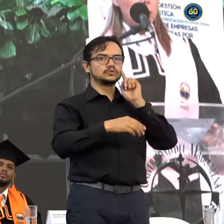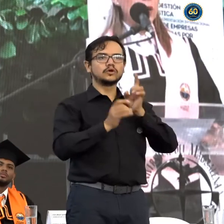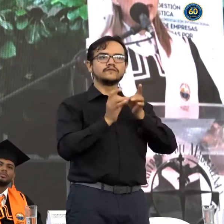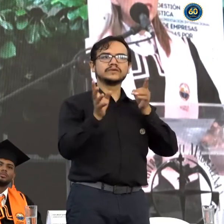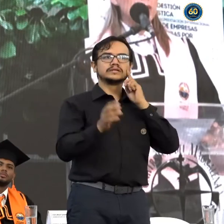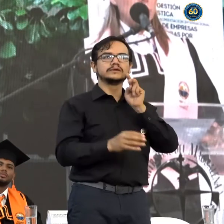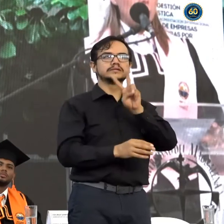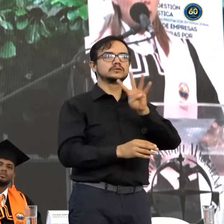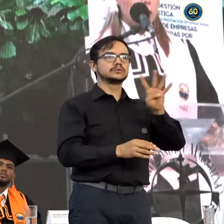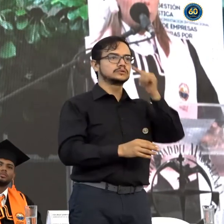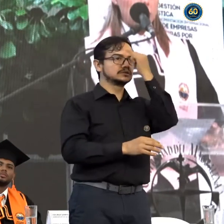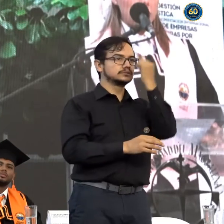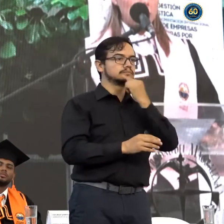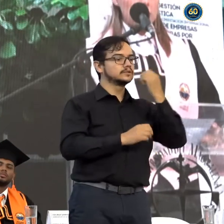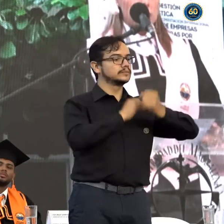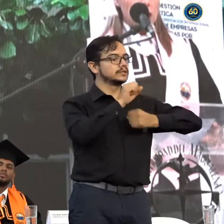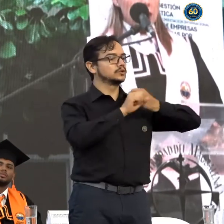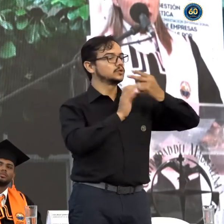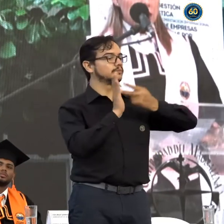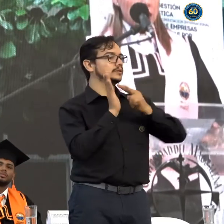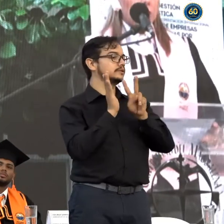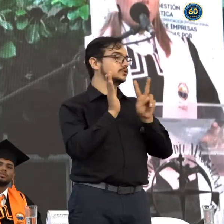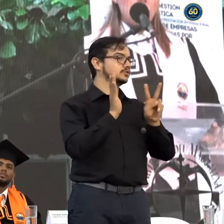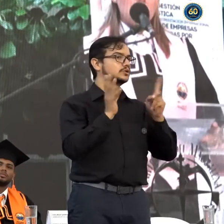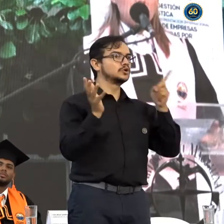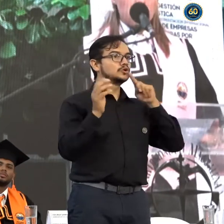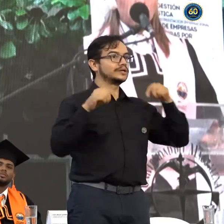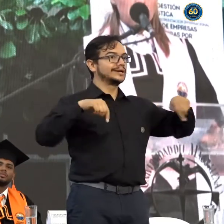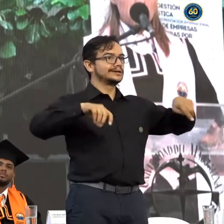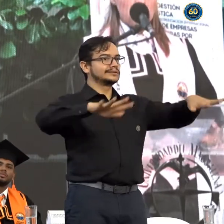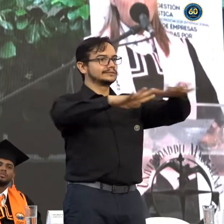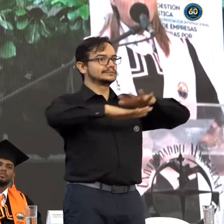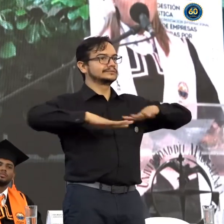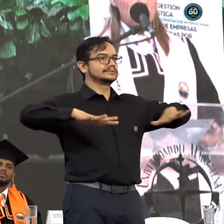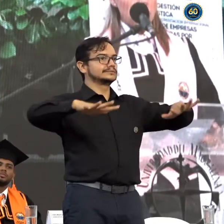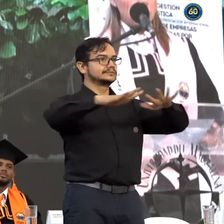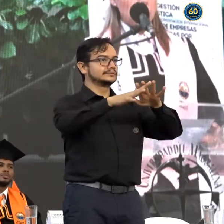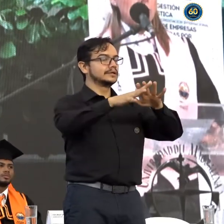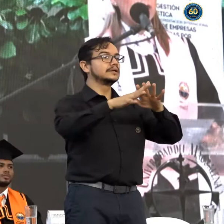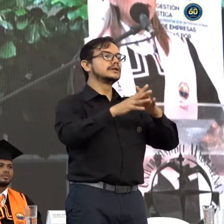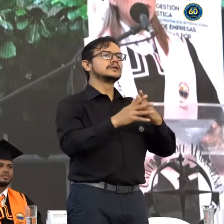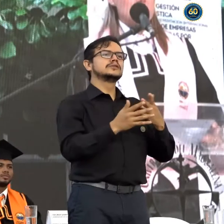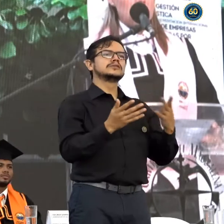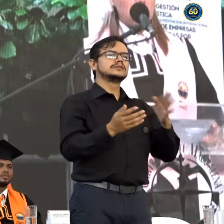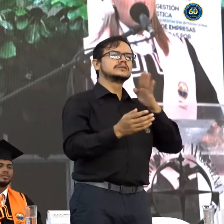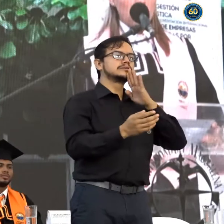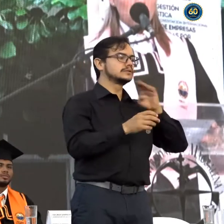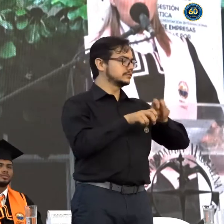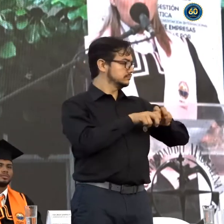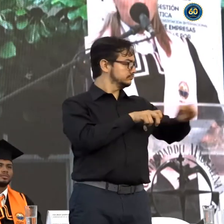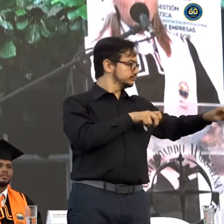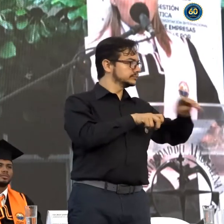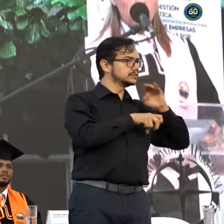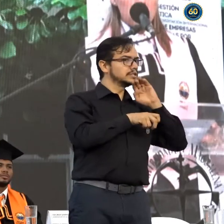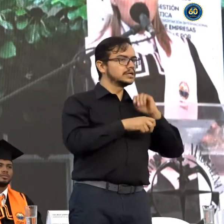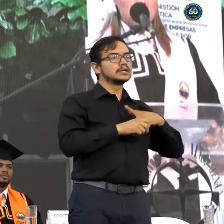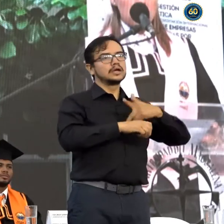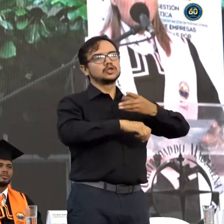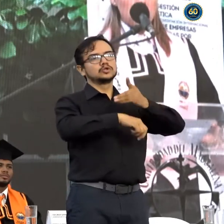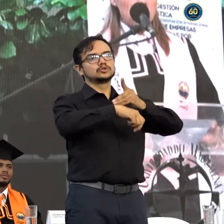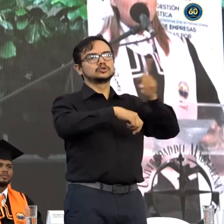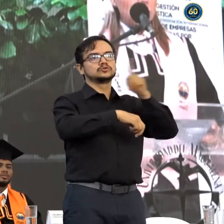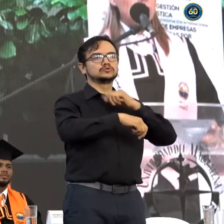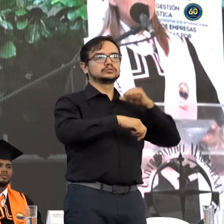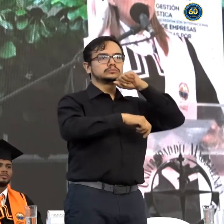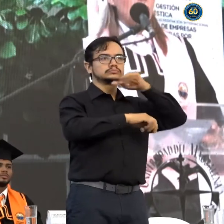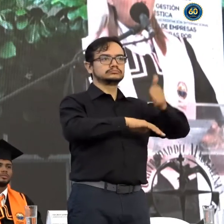de 2022 se reunieron en la plazoleta Los Almendros el rector de la universidad doctor Pablo Vera Salazar y miembros del Consejo